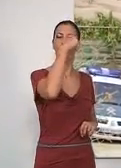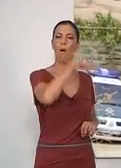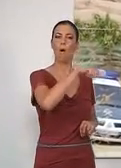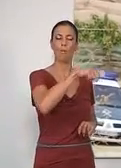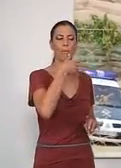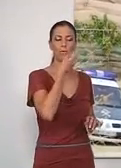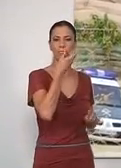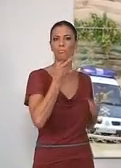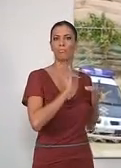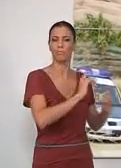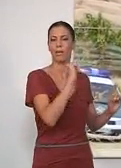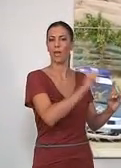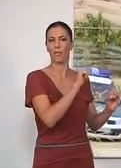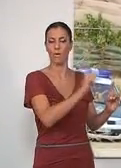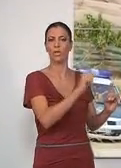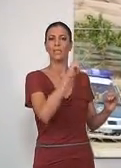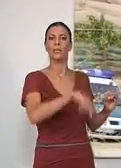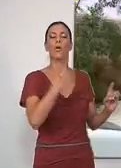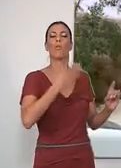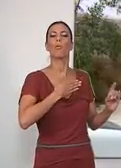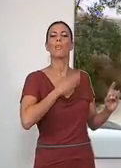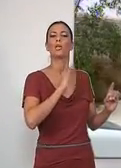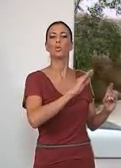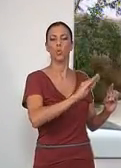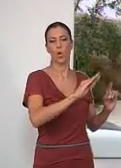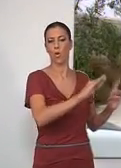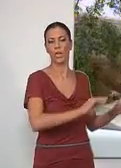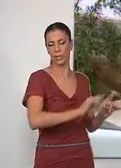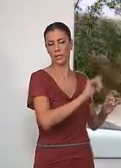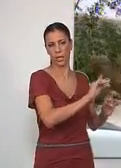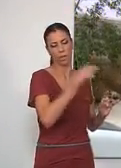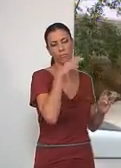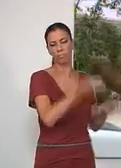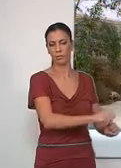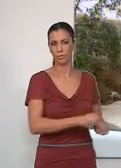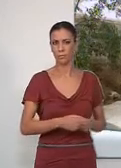plantación de cannabis ativa así como propietario de la finca.